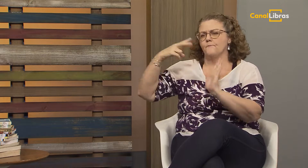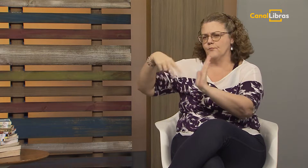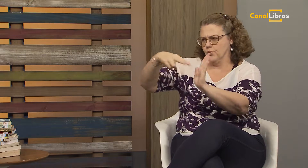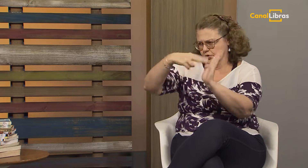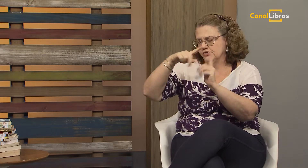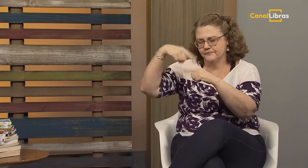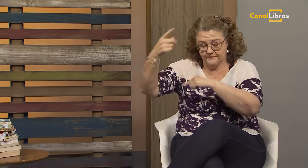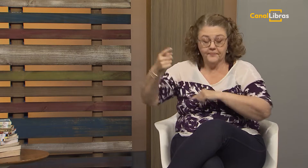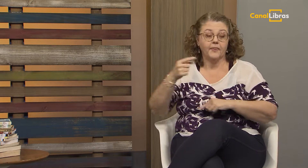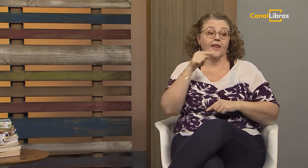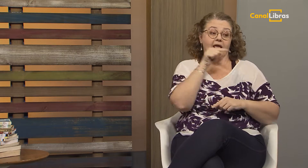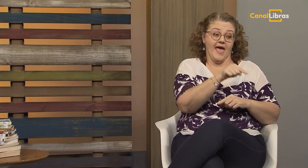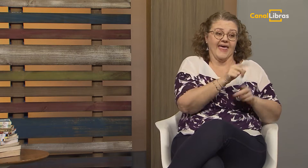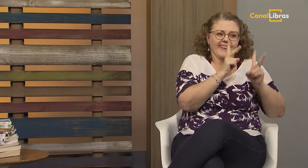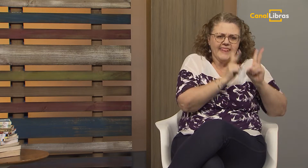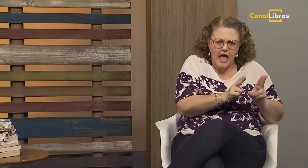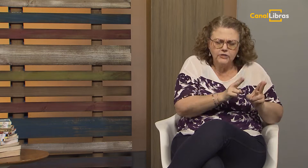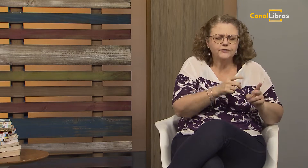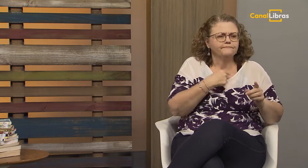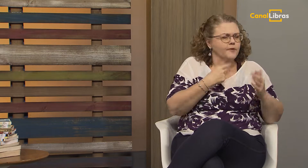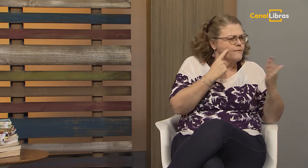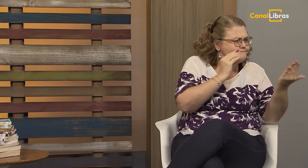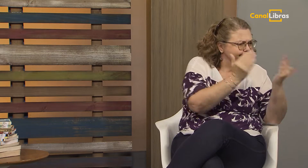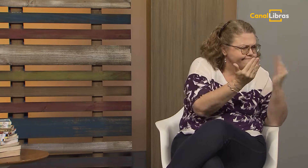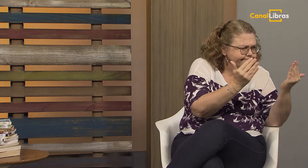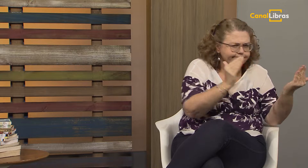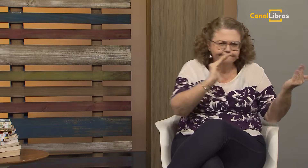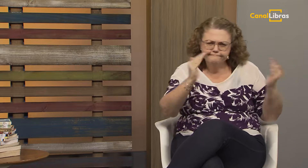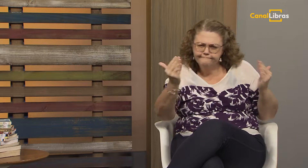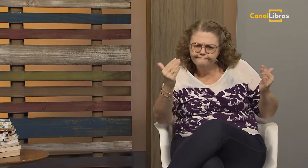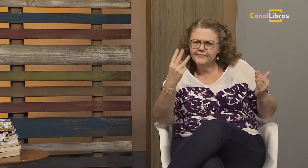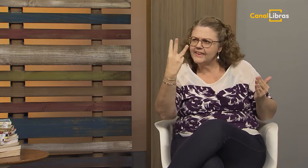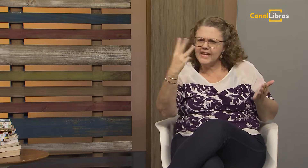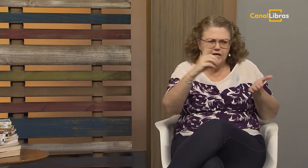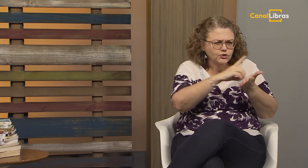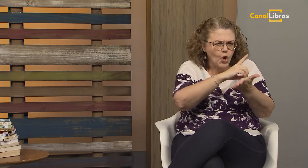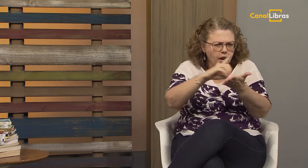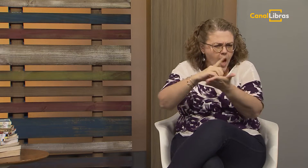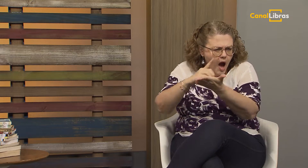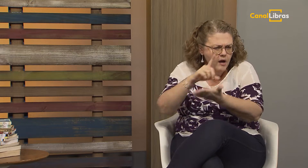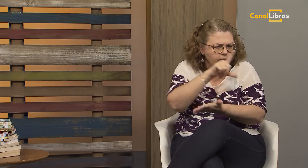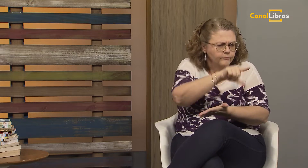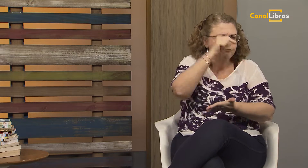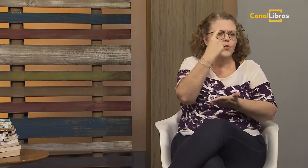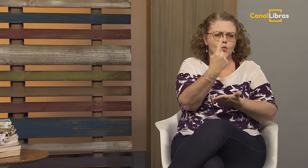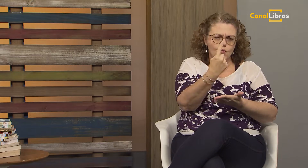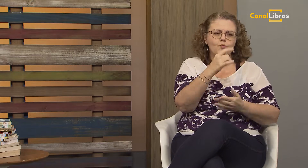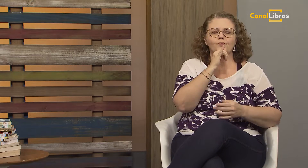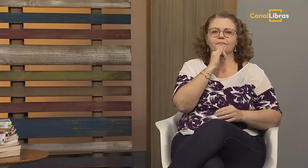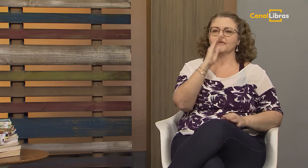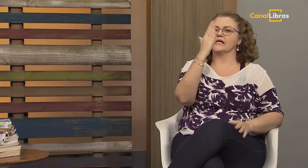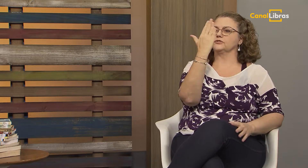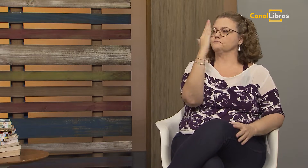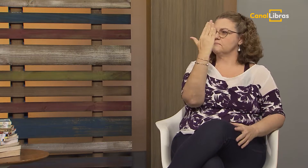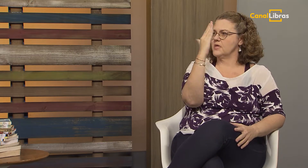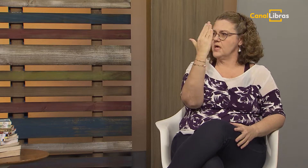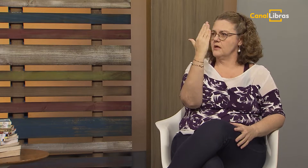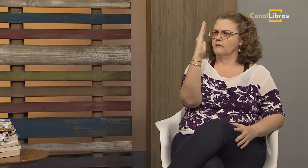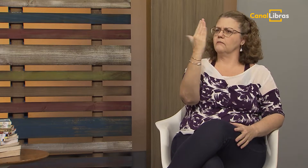Vou começar com a categoria de sinais idênticos. Após fazer a análise entre os 3 dicionários, vou exemplificar o sinal de